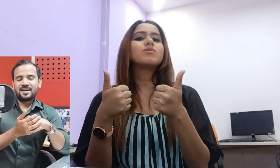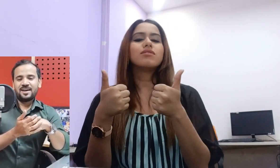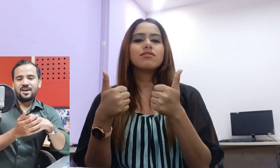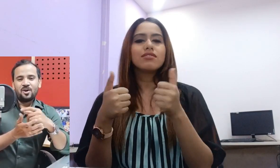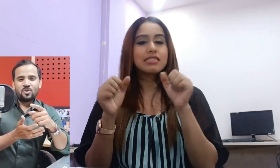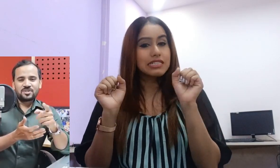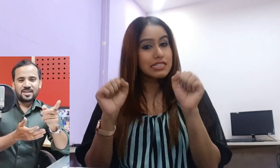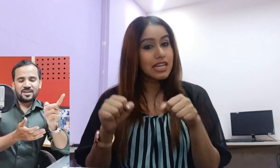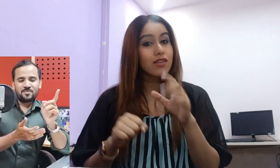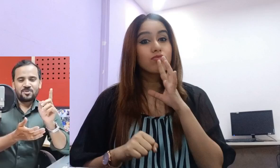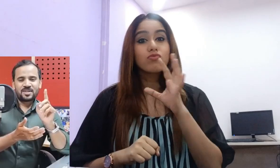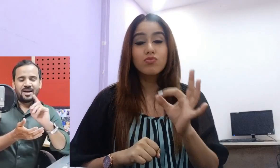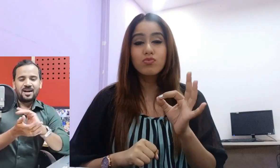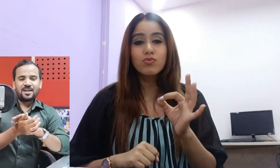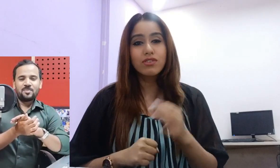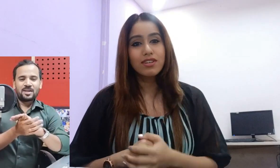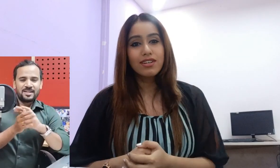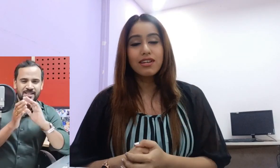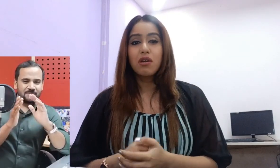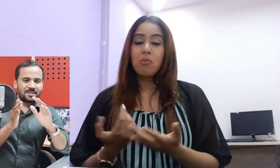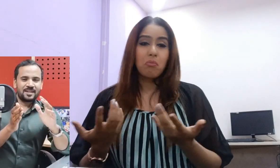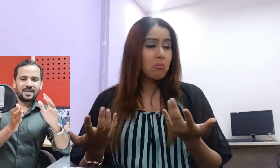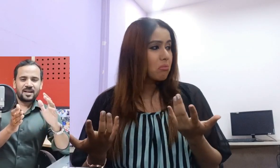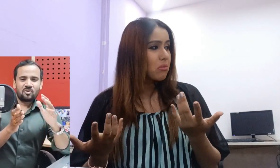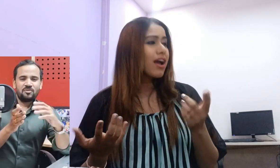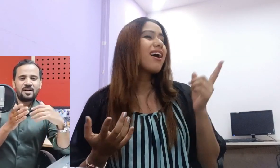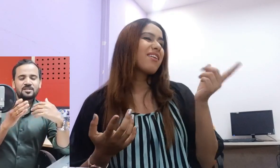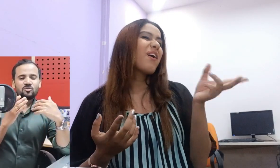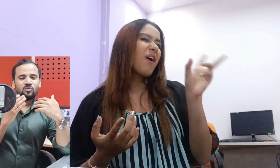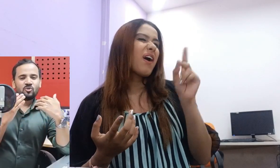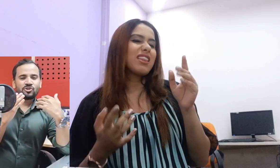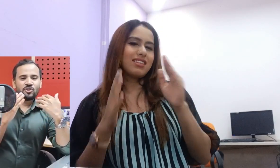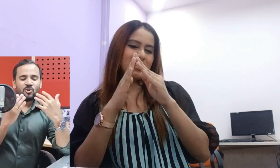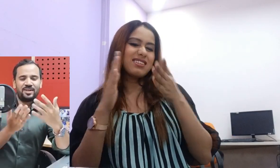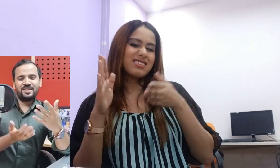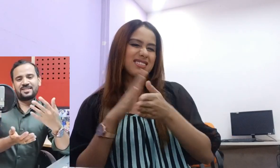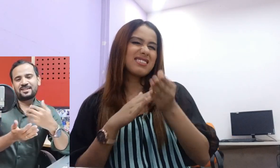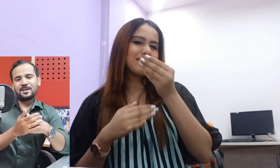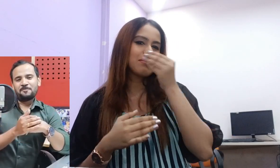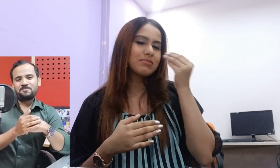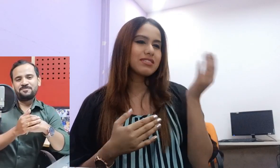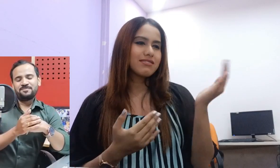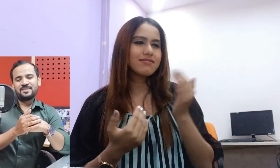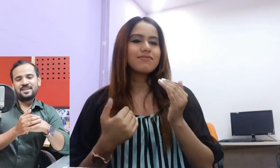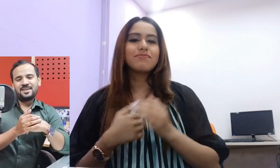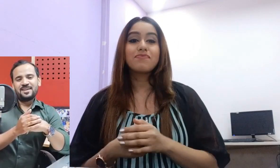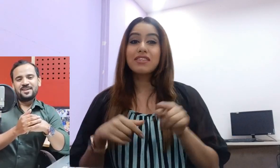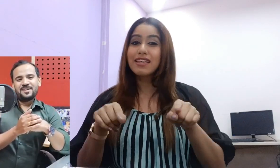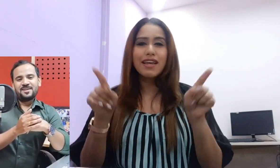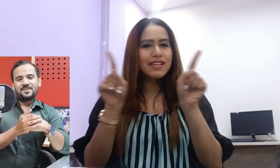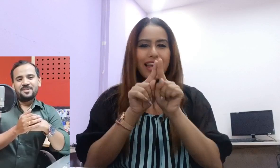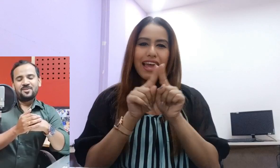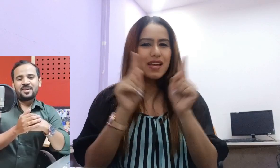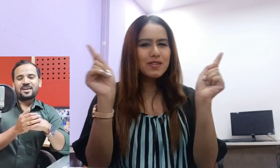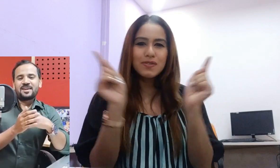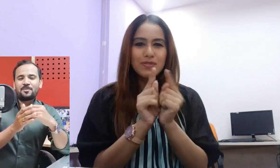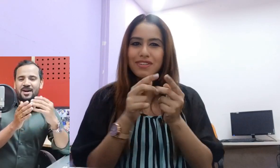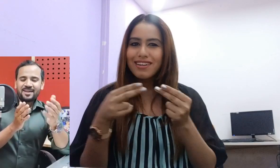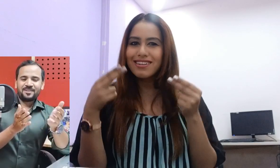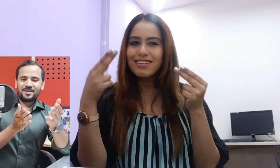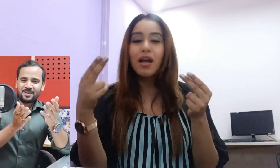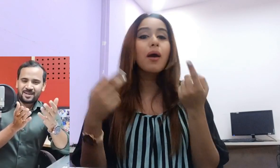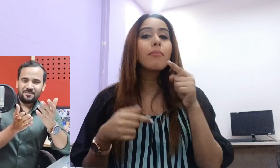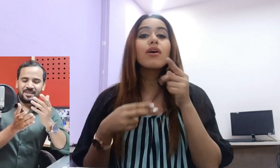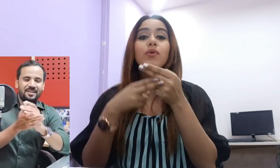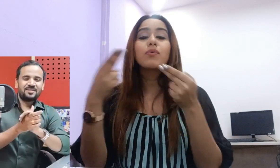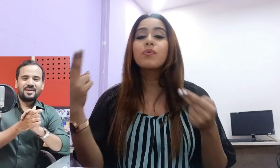ख्याल रख रहा है, उसके घर में, उसके आंगन में किसी भी तरीके का कोई वास्तु दोष हो ही नहीं सकता। इन्होंने कहा कि आप आ